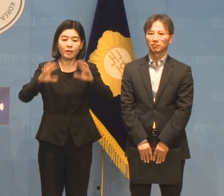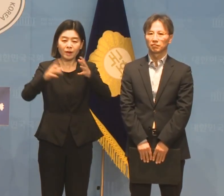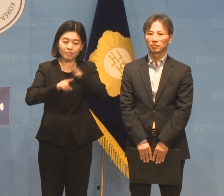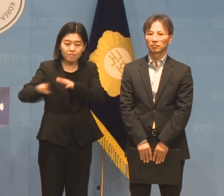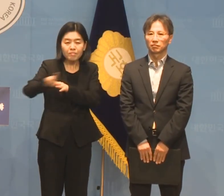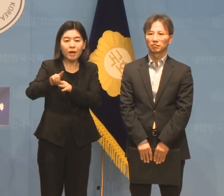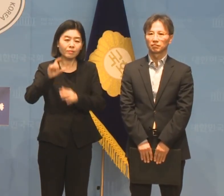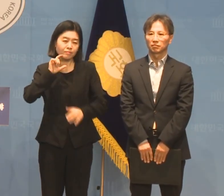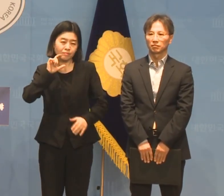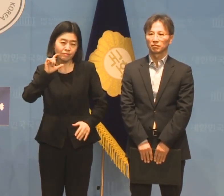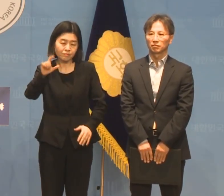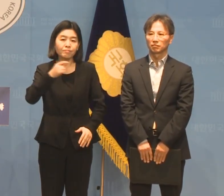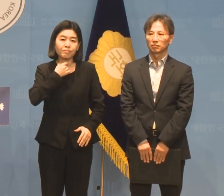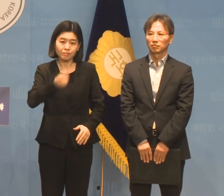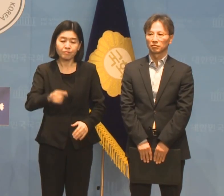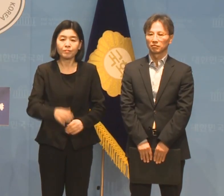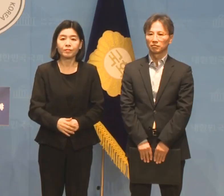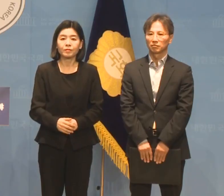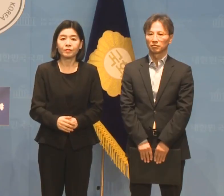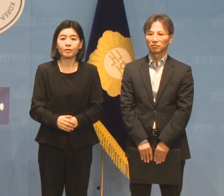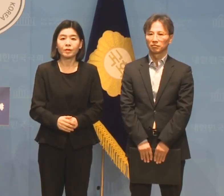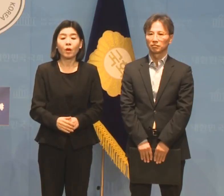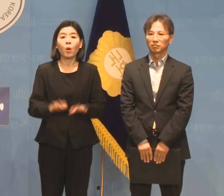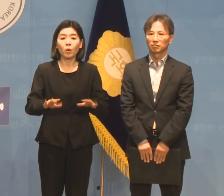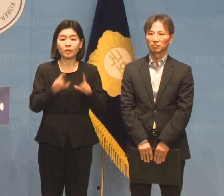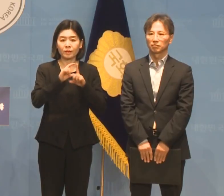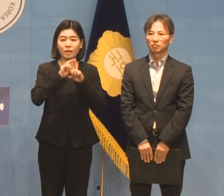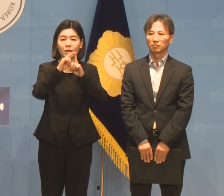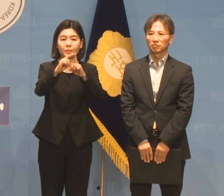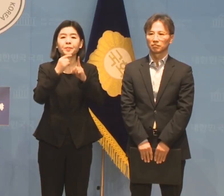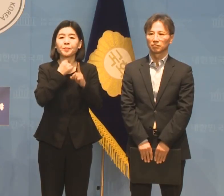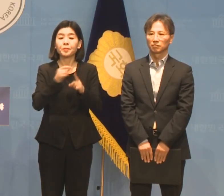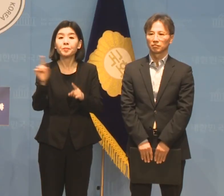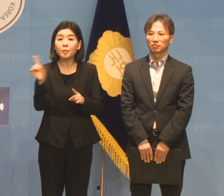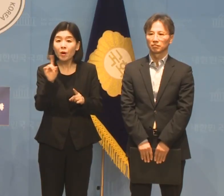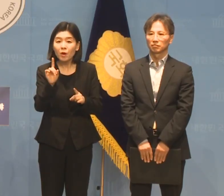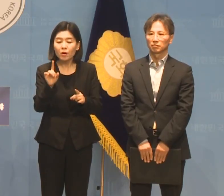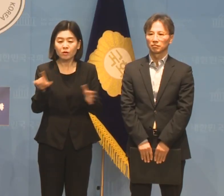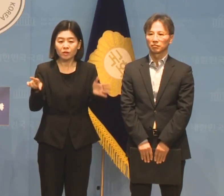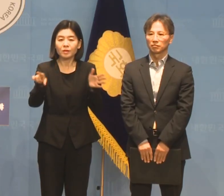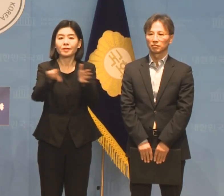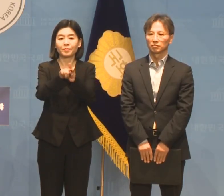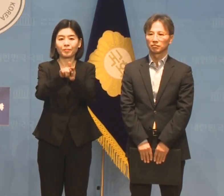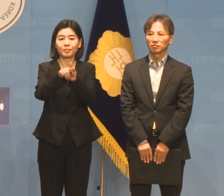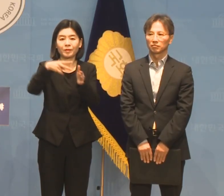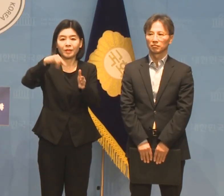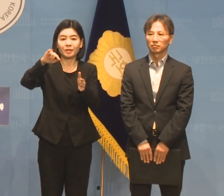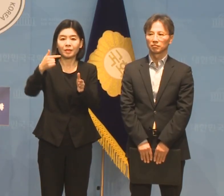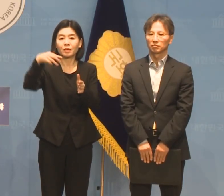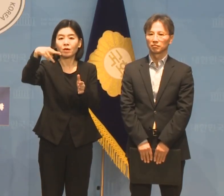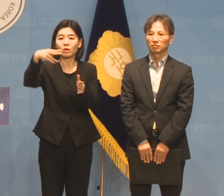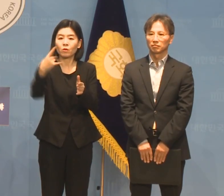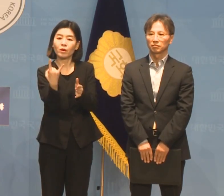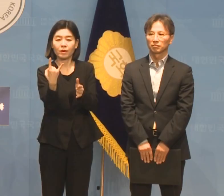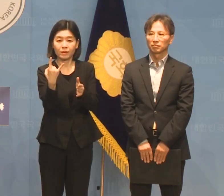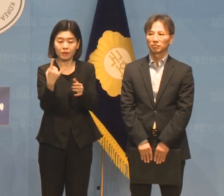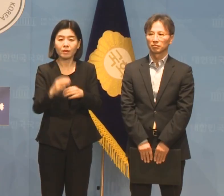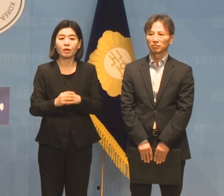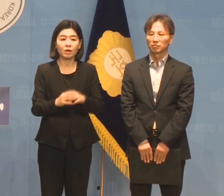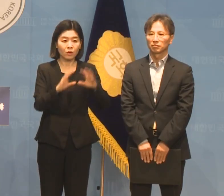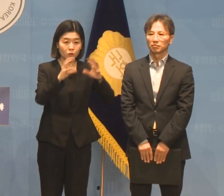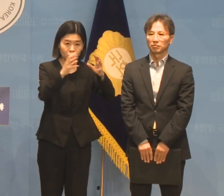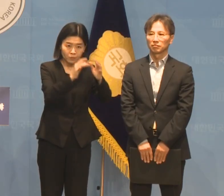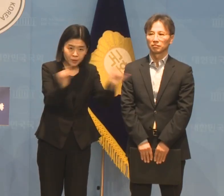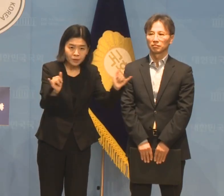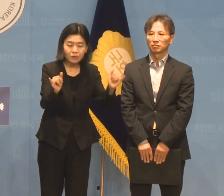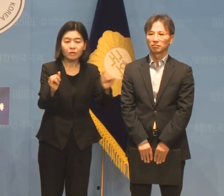저는 단어 하나로 이야기를 시작하고자 합니다. 바로 신뢰입니다. 국민과 국가 사이, 그